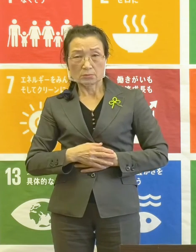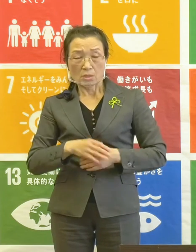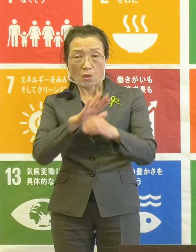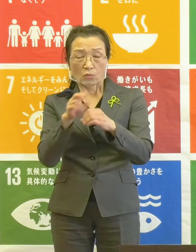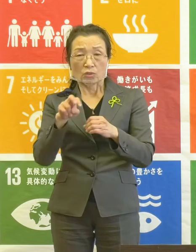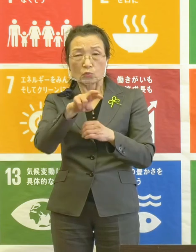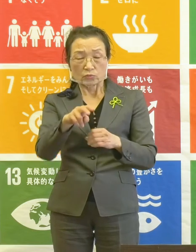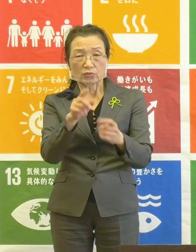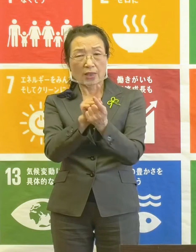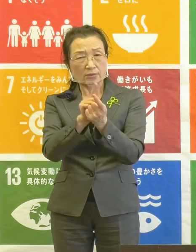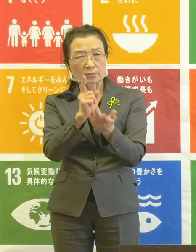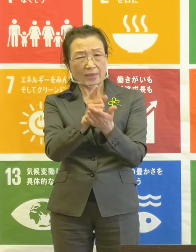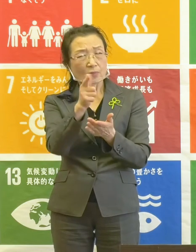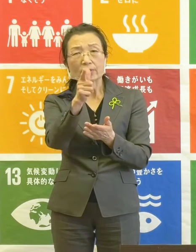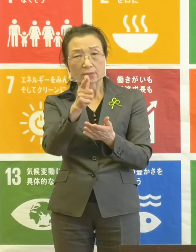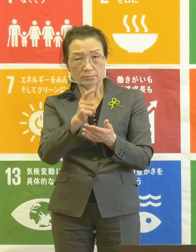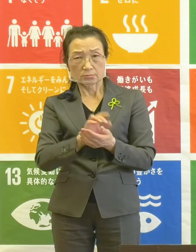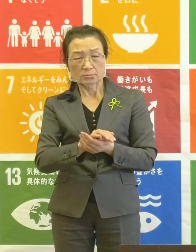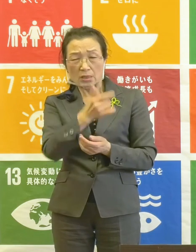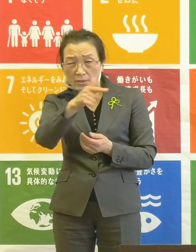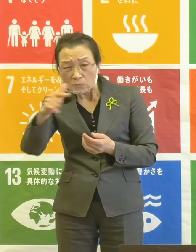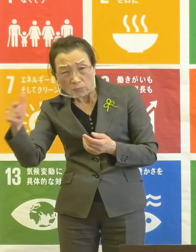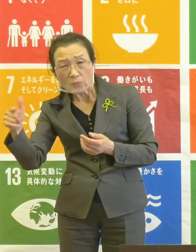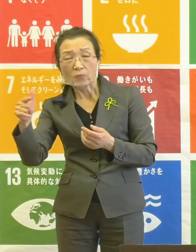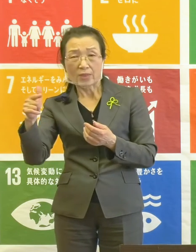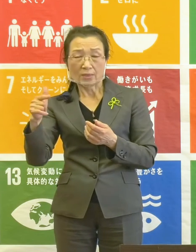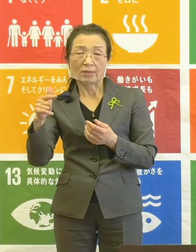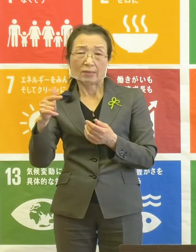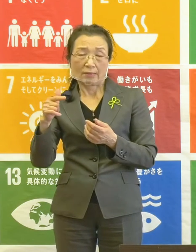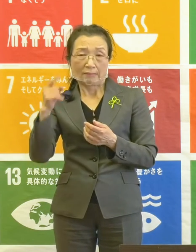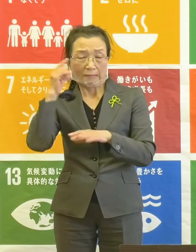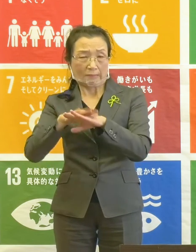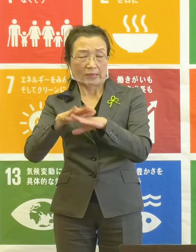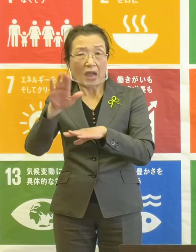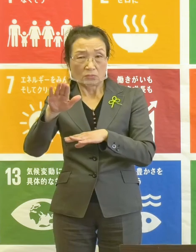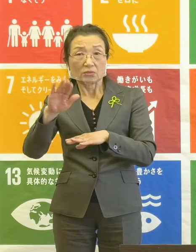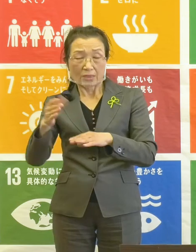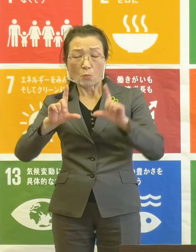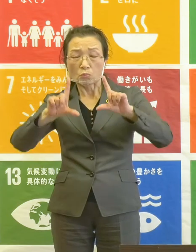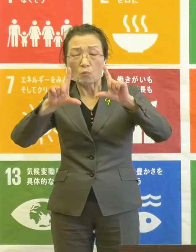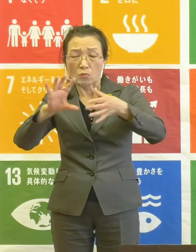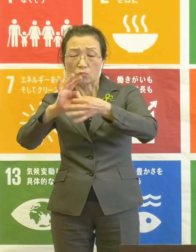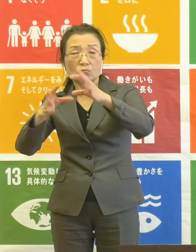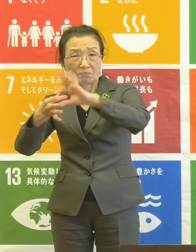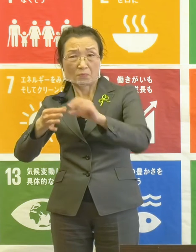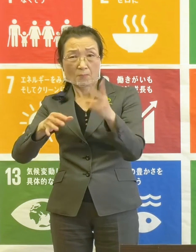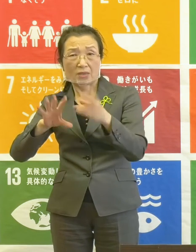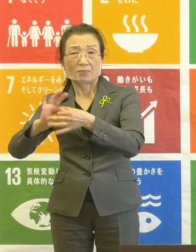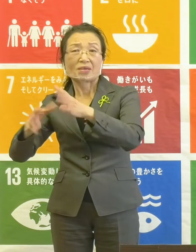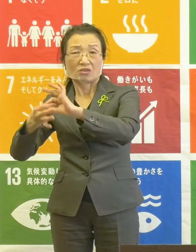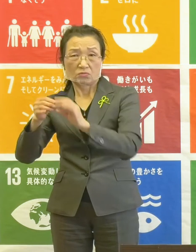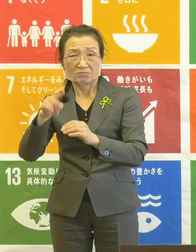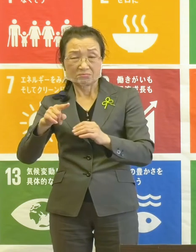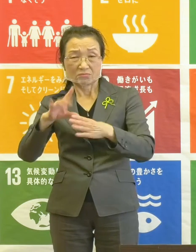コロナウイルス対策だけではなく、さまざまな議論がされていますが、東京オリンピック・パラリンピックや